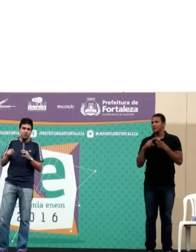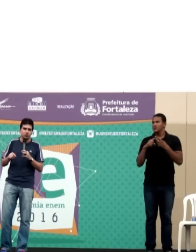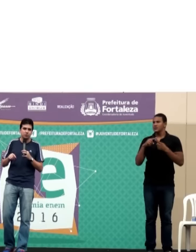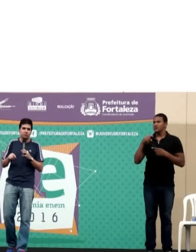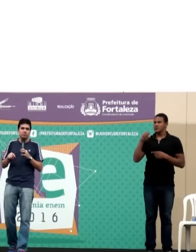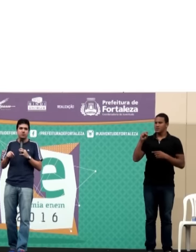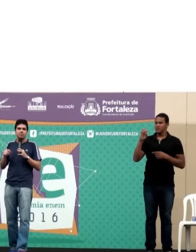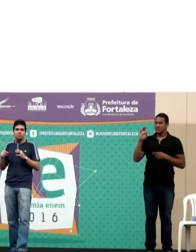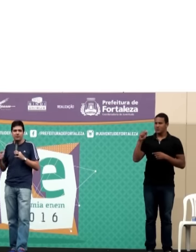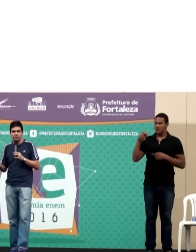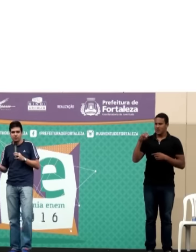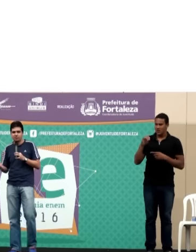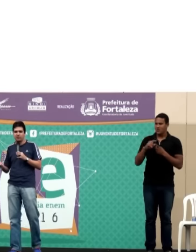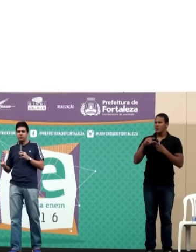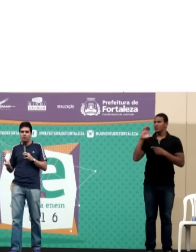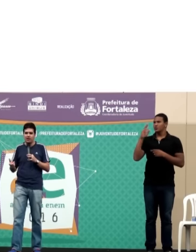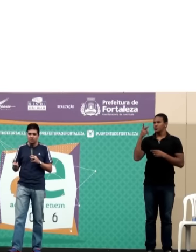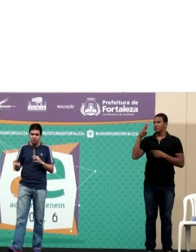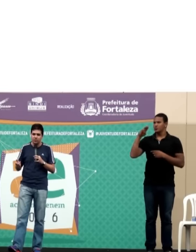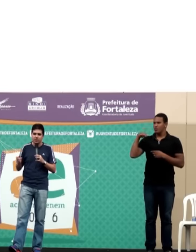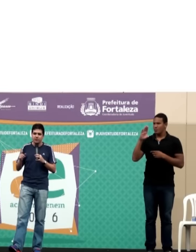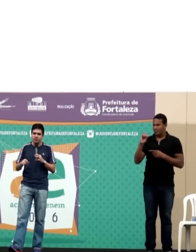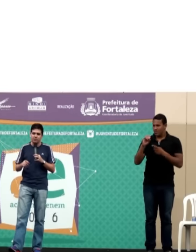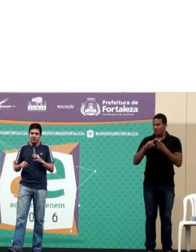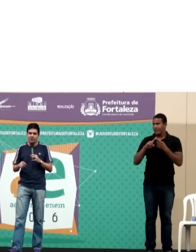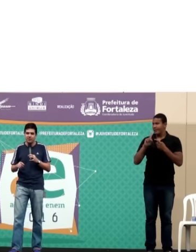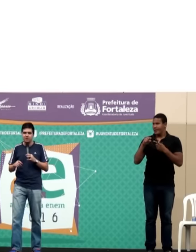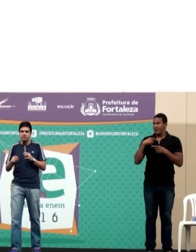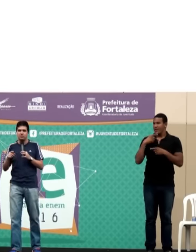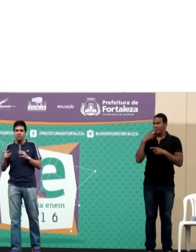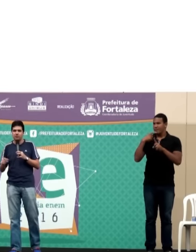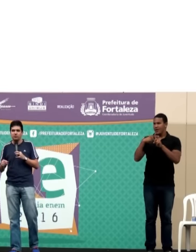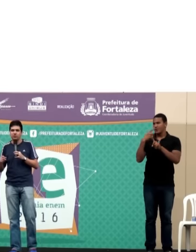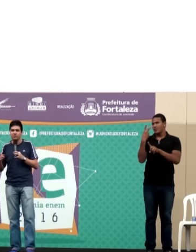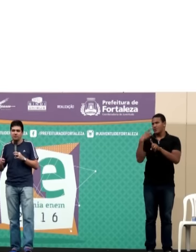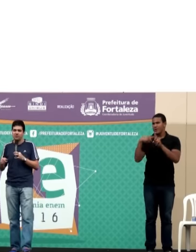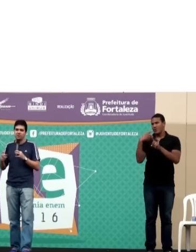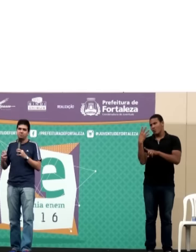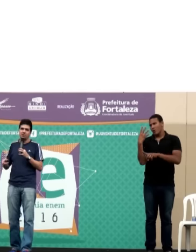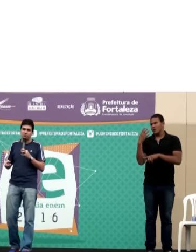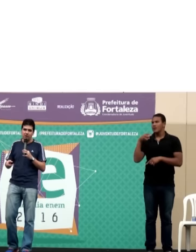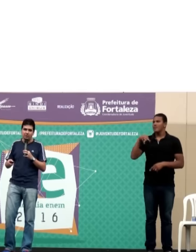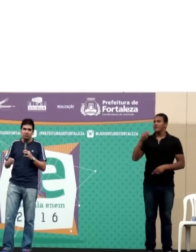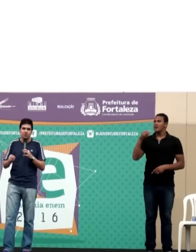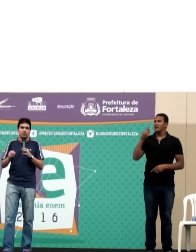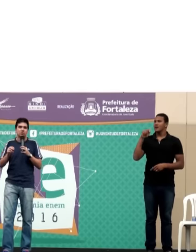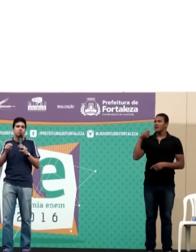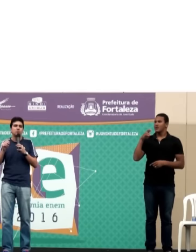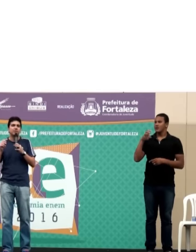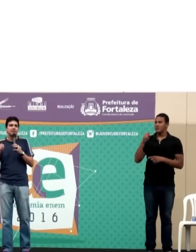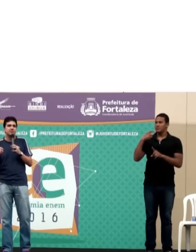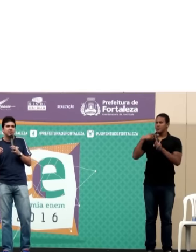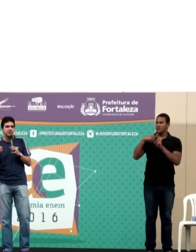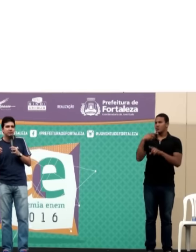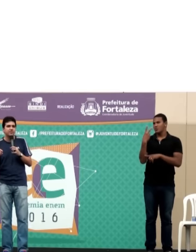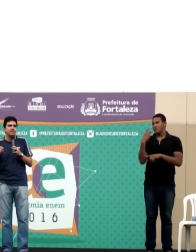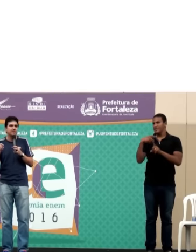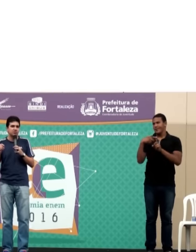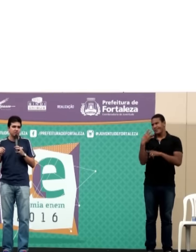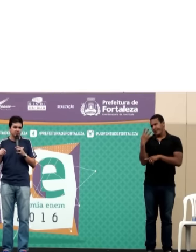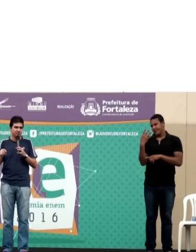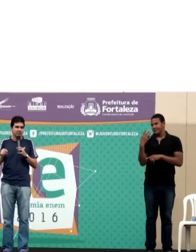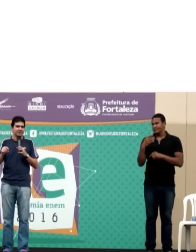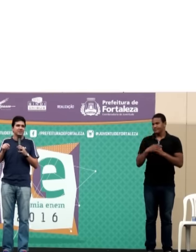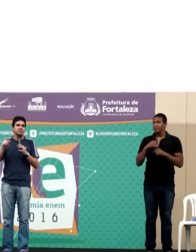Estanho e chumbo, mais 2 e mais 4. E o manganês, mais 2, mais 3 e mais 4. O que é que